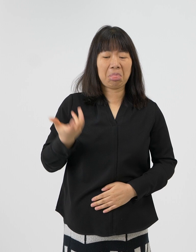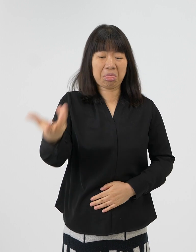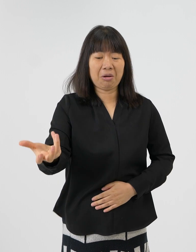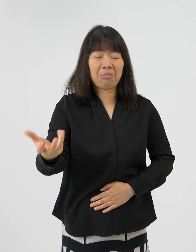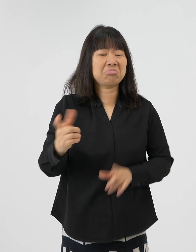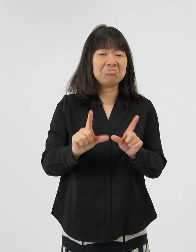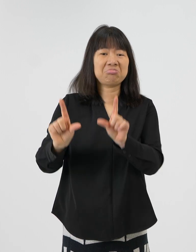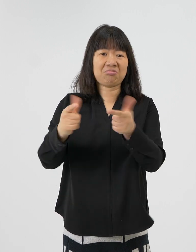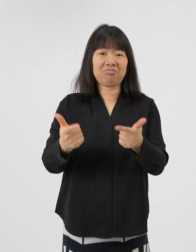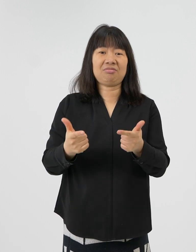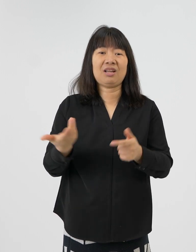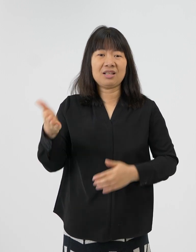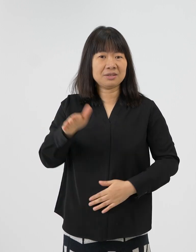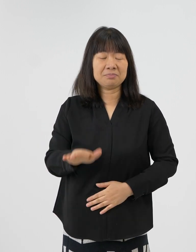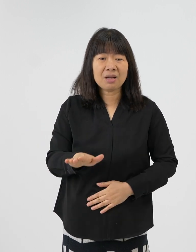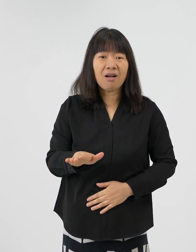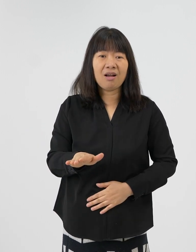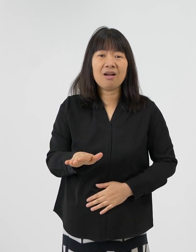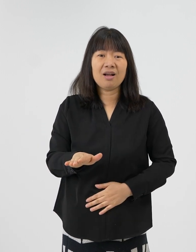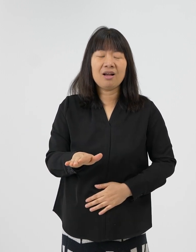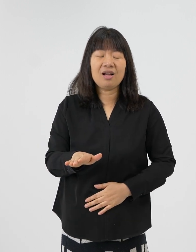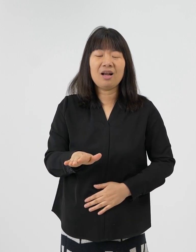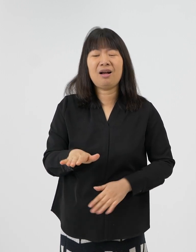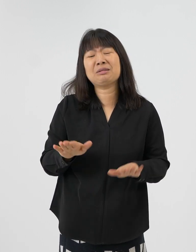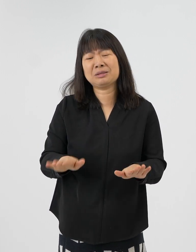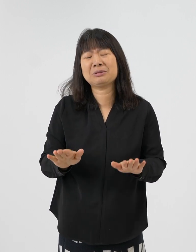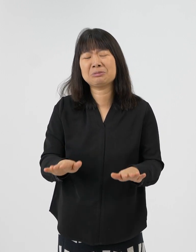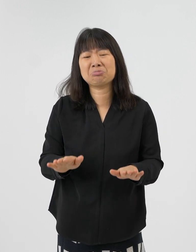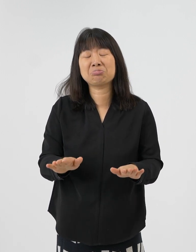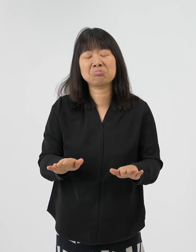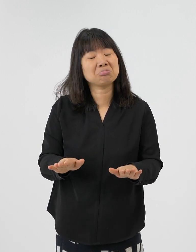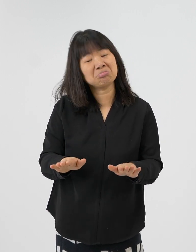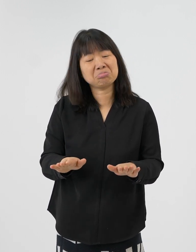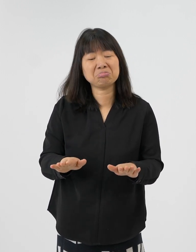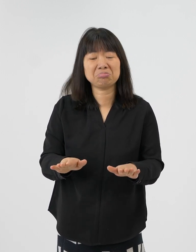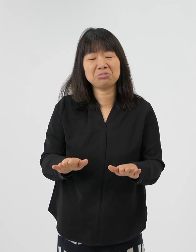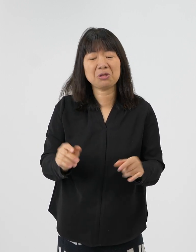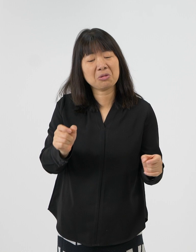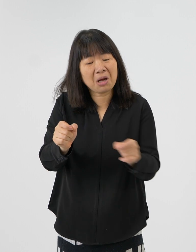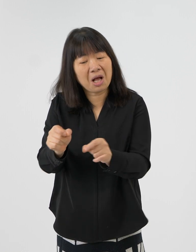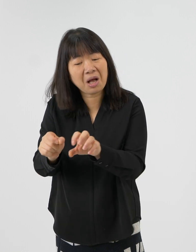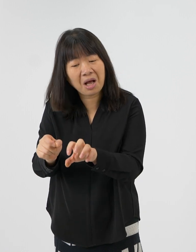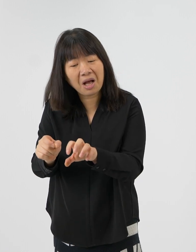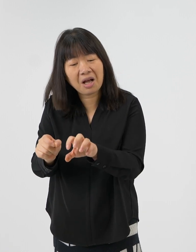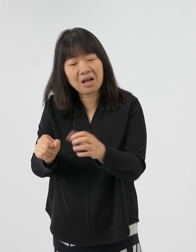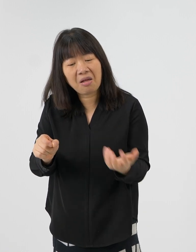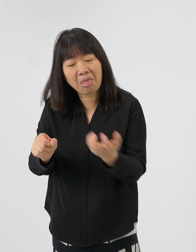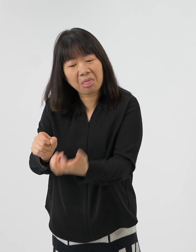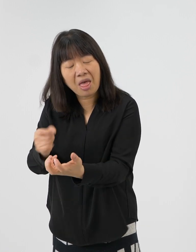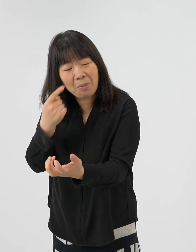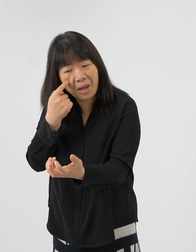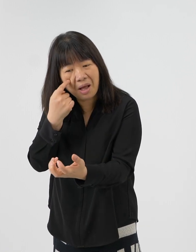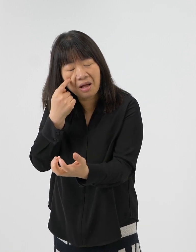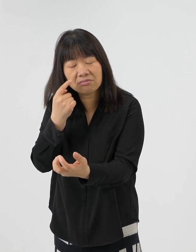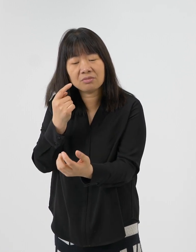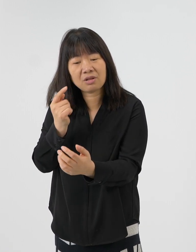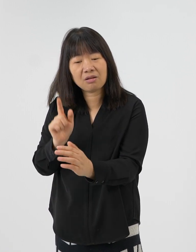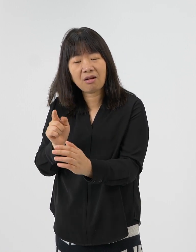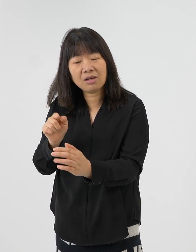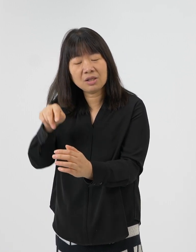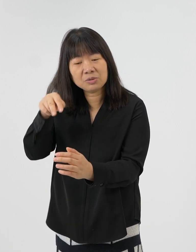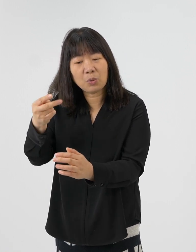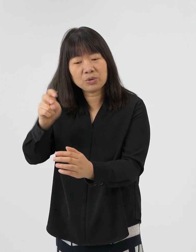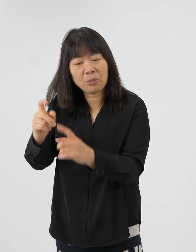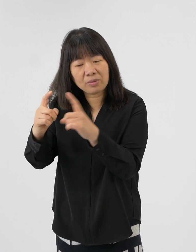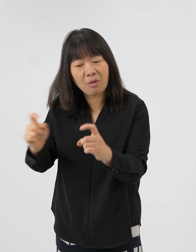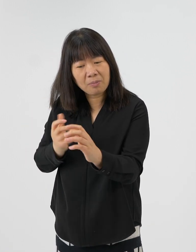근데 이왕 몸 버린 거 본격적으로 한번 들어가서 사업을 좀 확장하자.